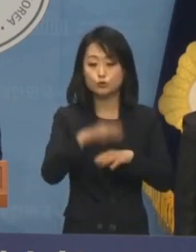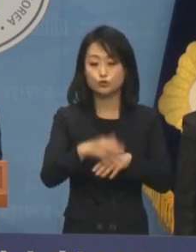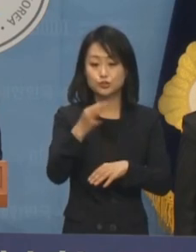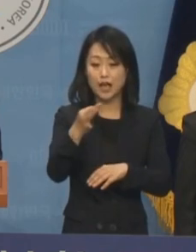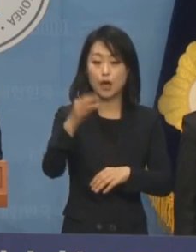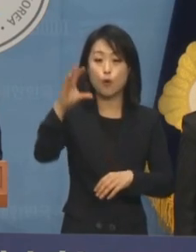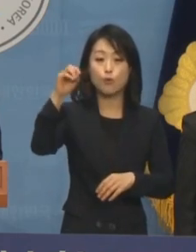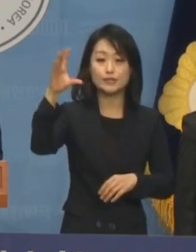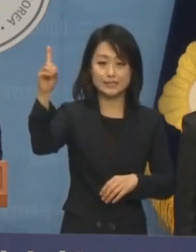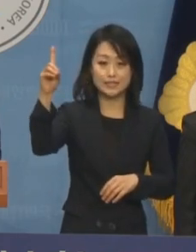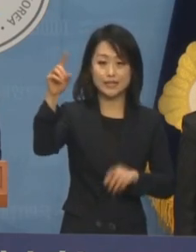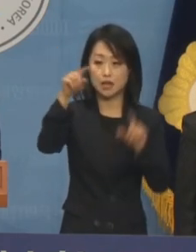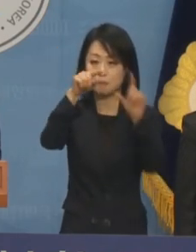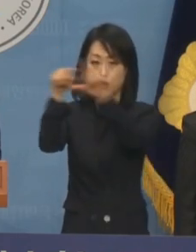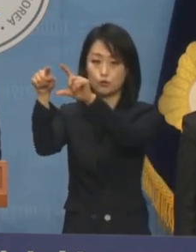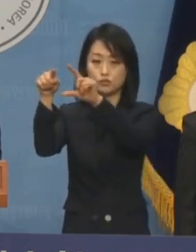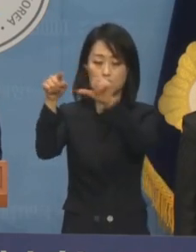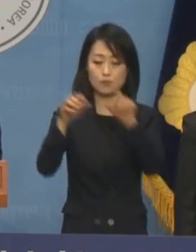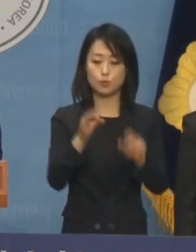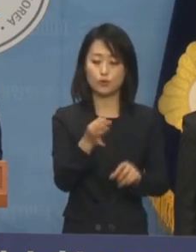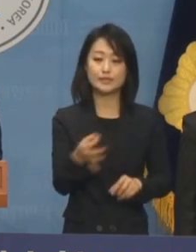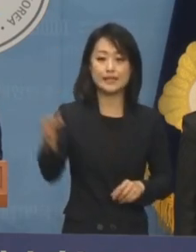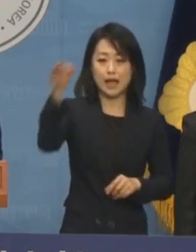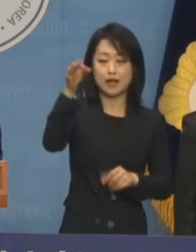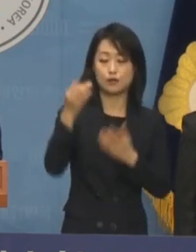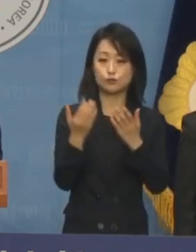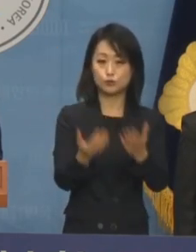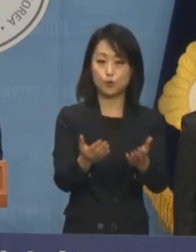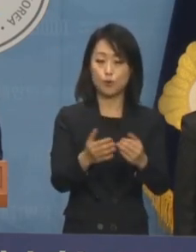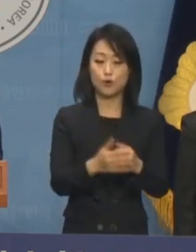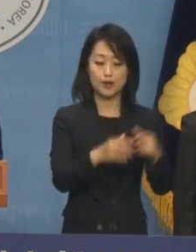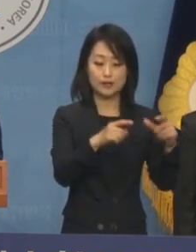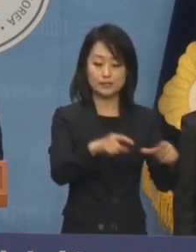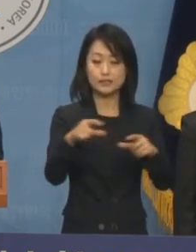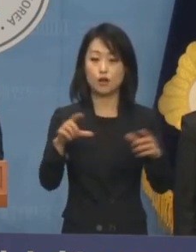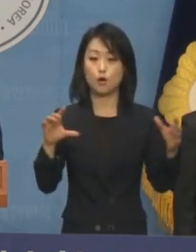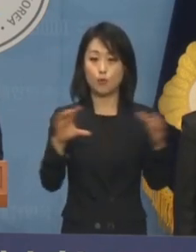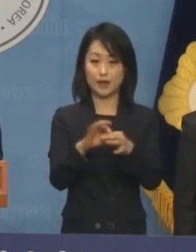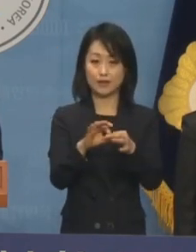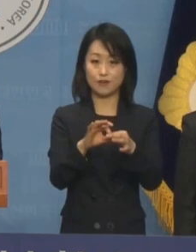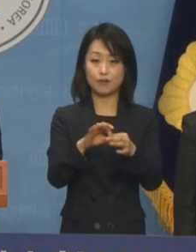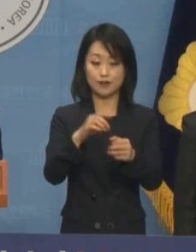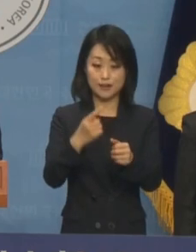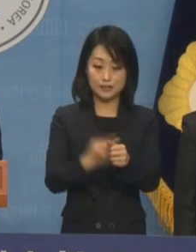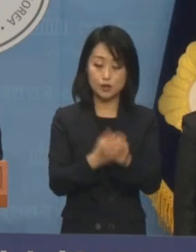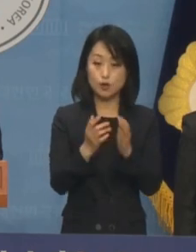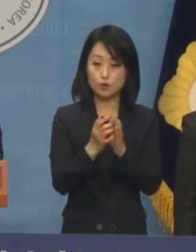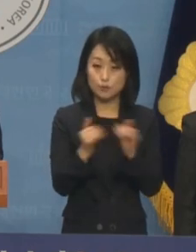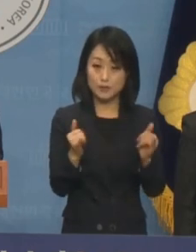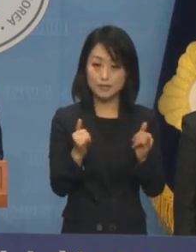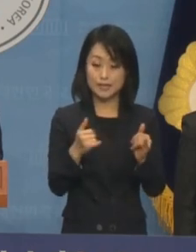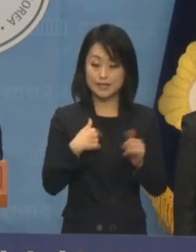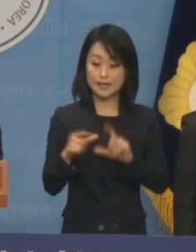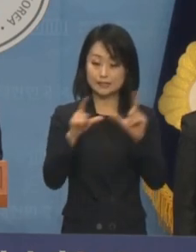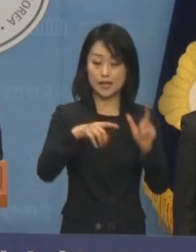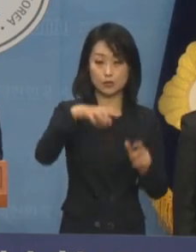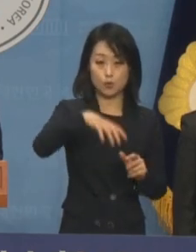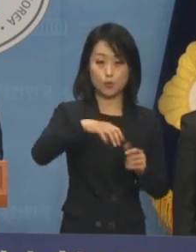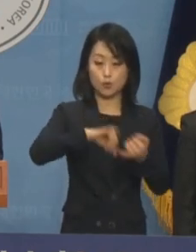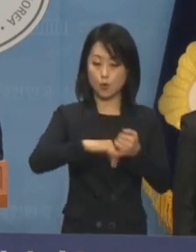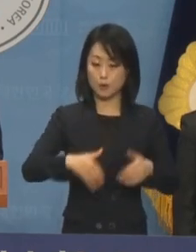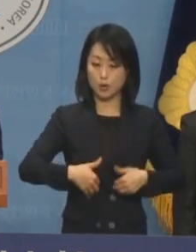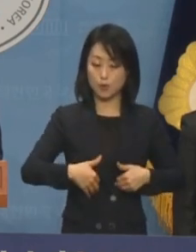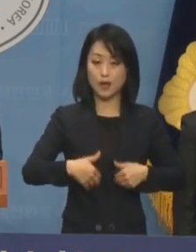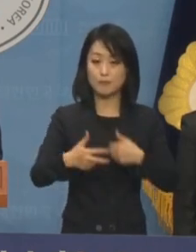평균 수준으로 인상하고 지역 완결형 의료단절 체계를 구축해서 국민들이 자기 사는 곳에서 필수적인